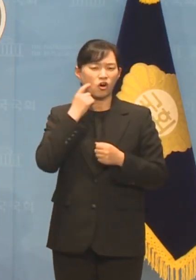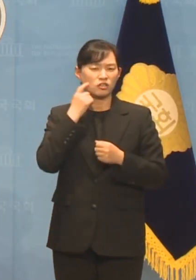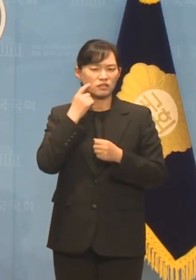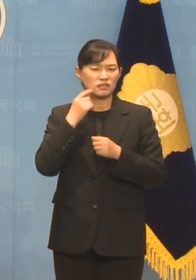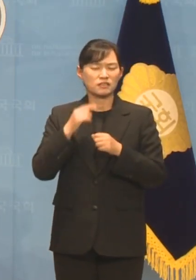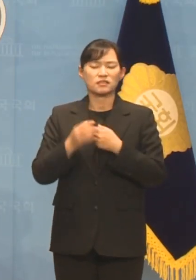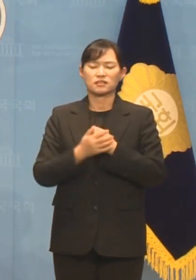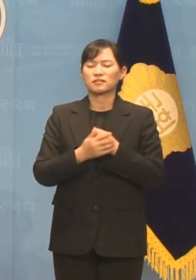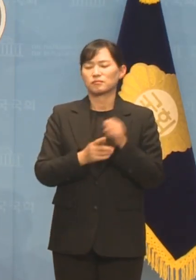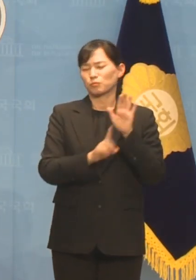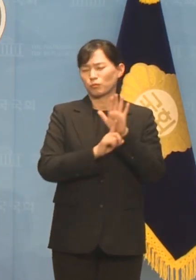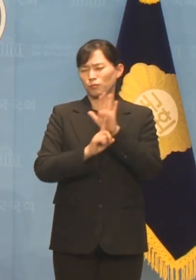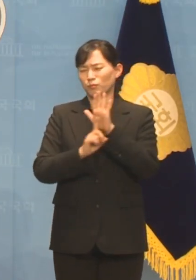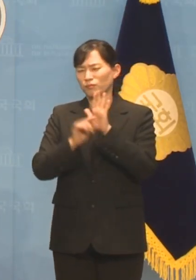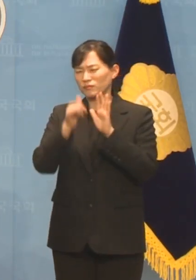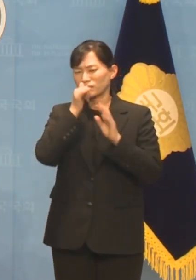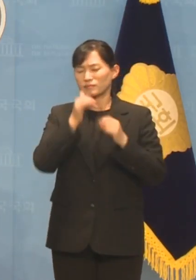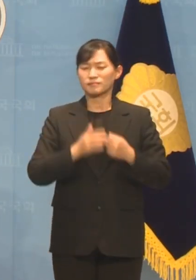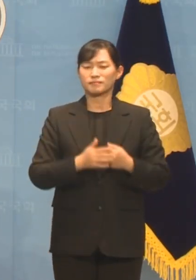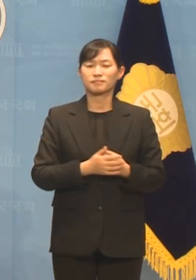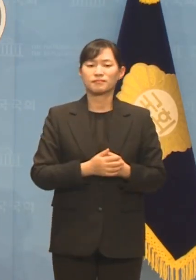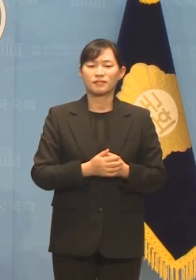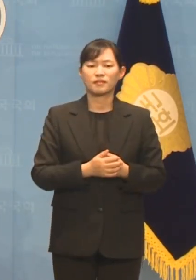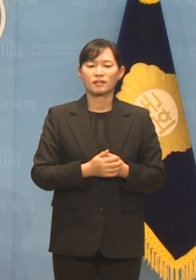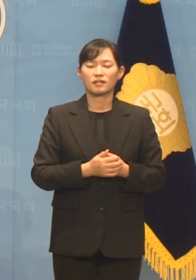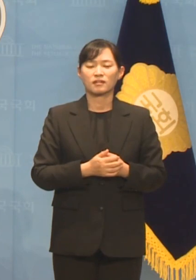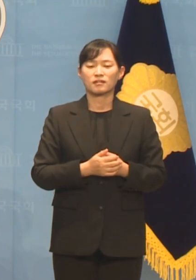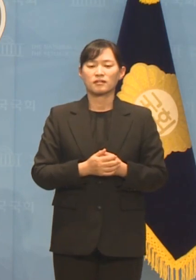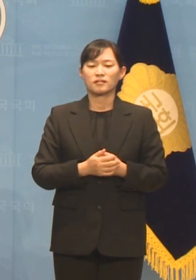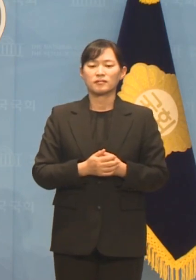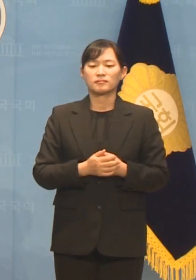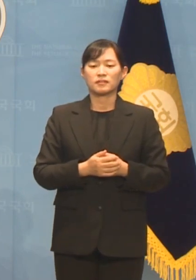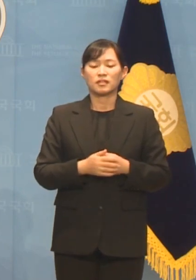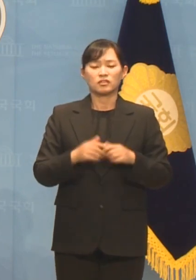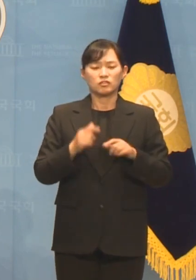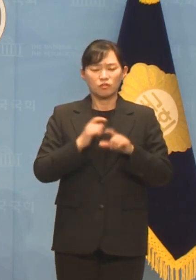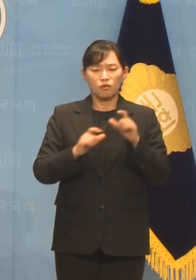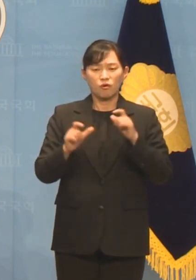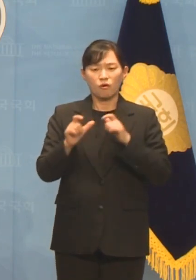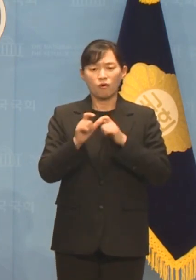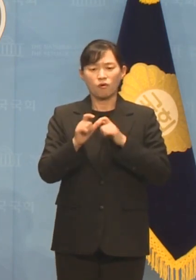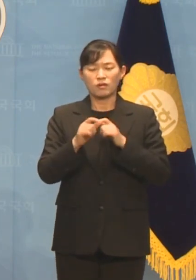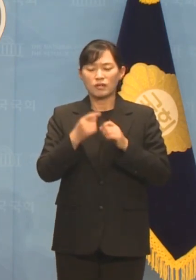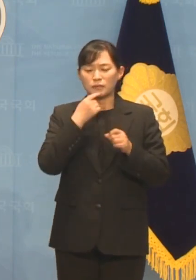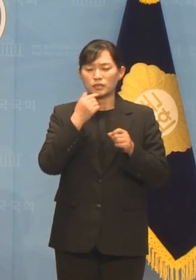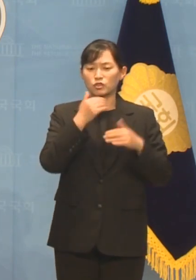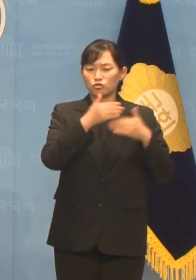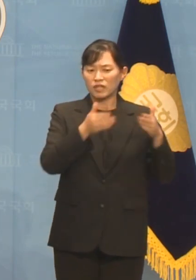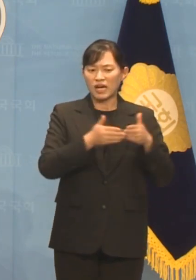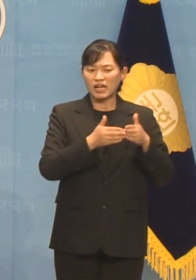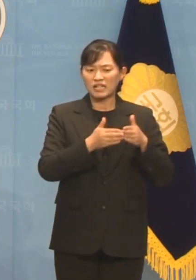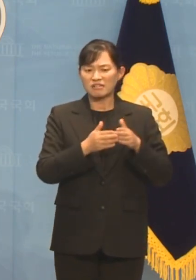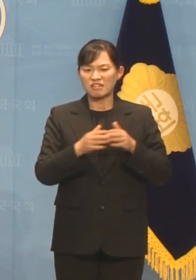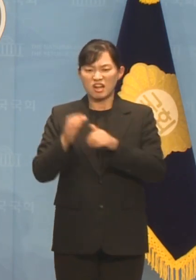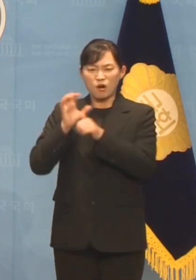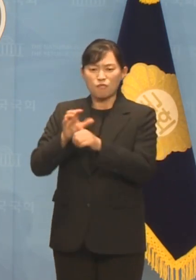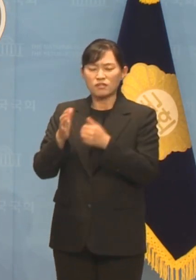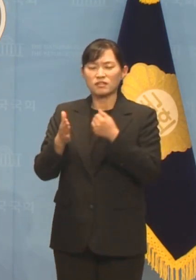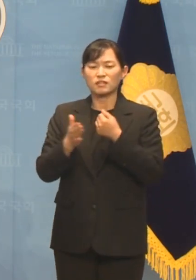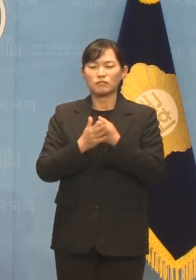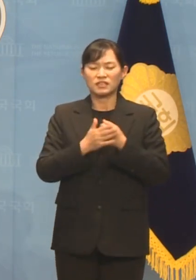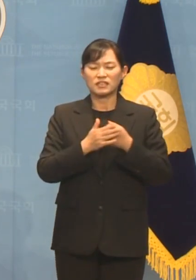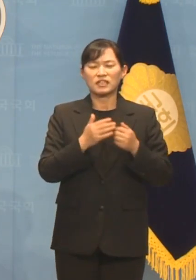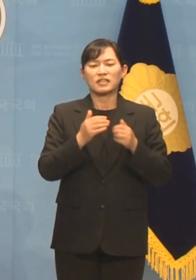서정욱 TV를 인용한 천지일보 기사를 기점으로 확산되었으며 점차 민주당의 협박으로 재판 결과가 뒤집어졌다.